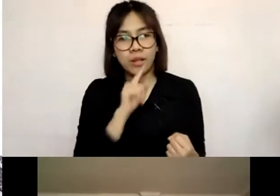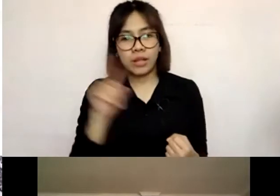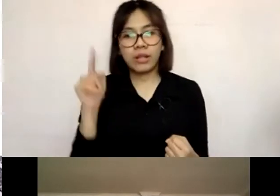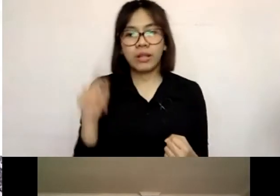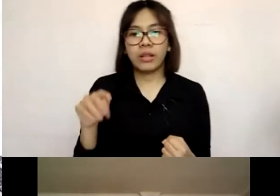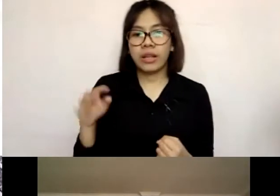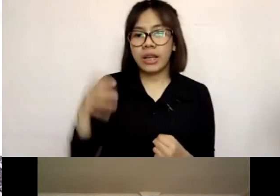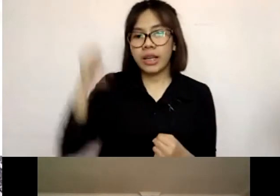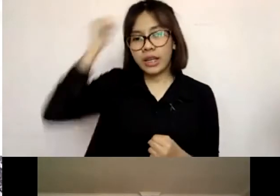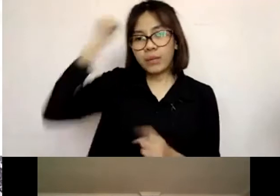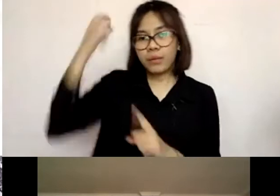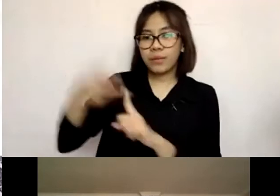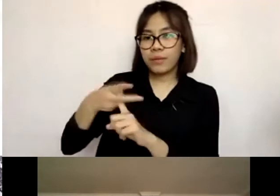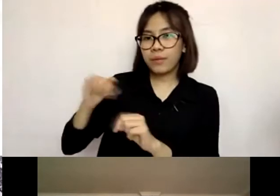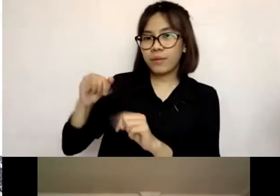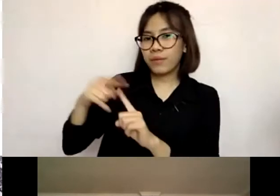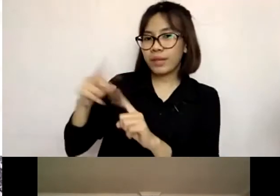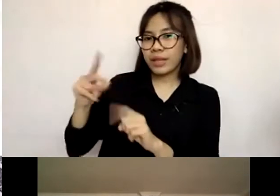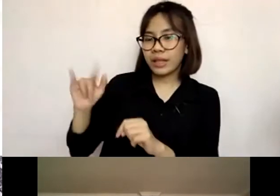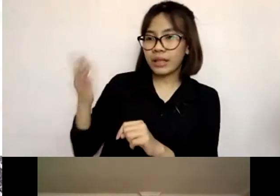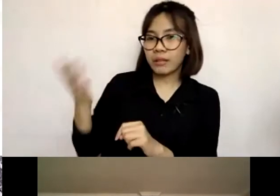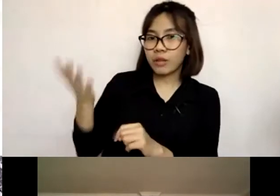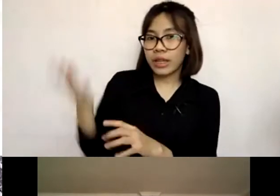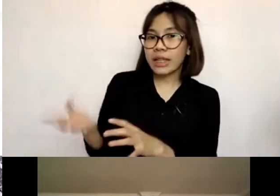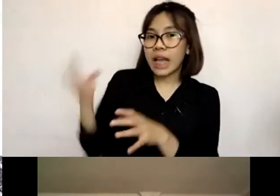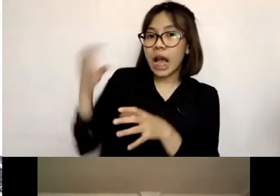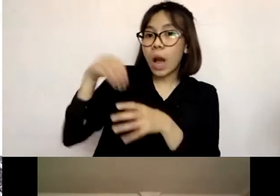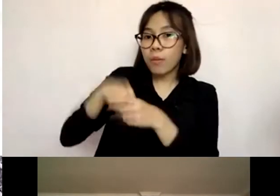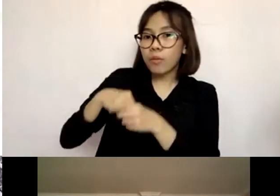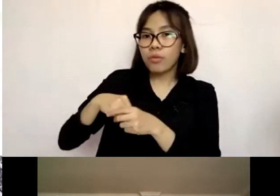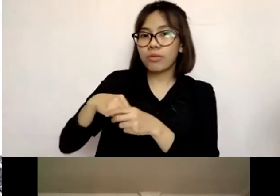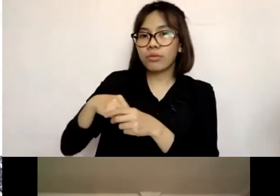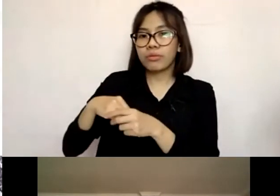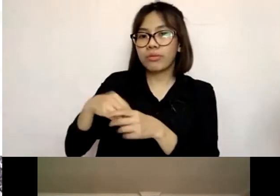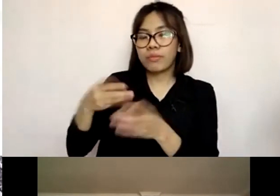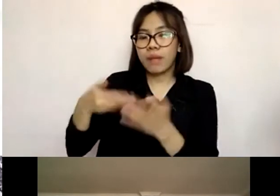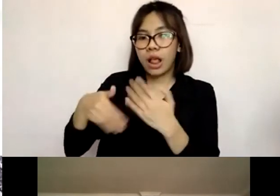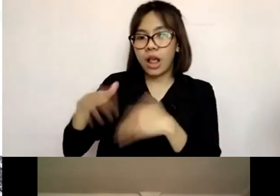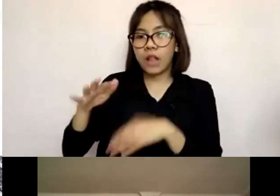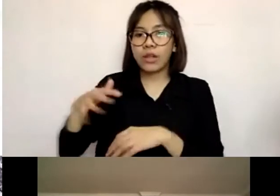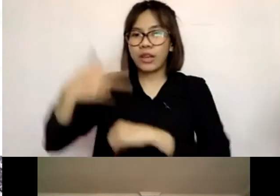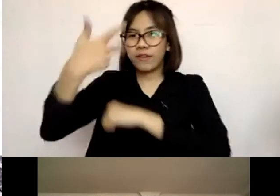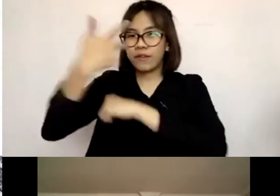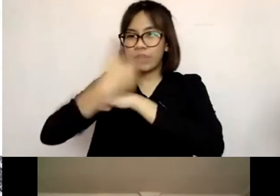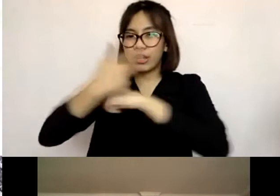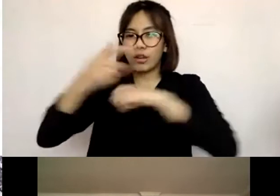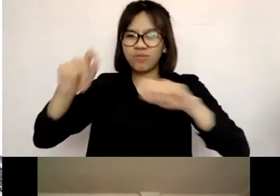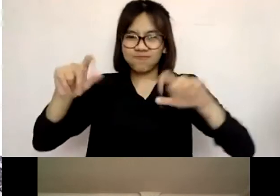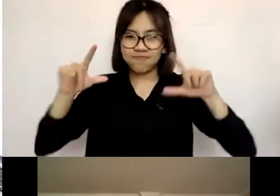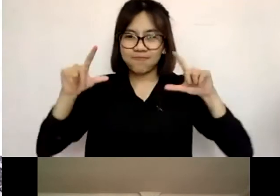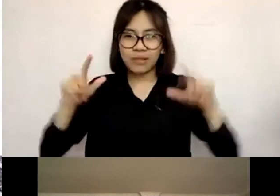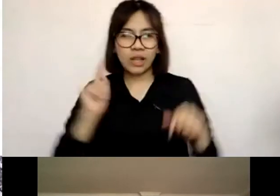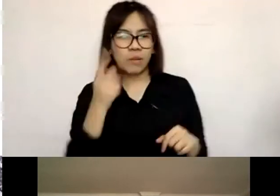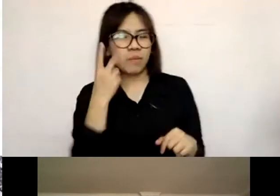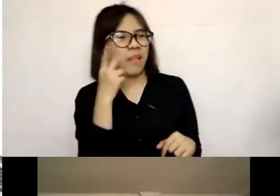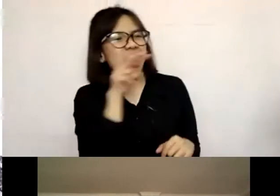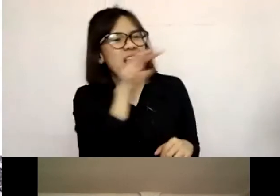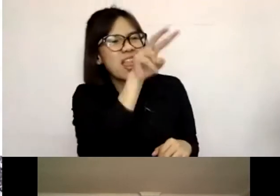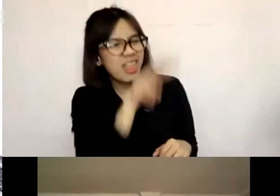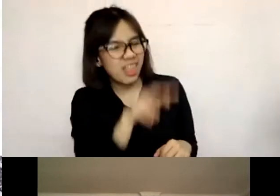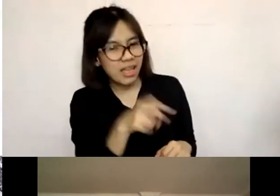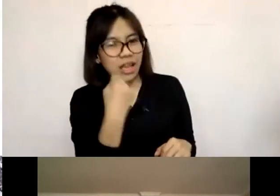Fitri juga nanti mungkin bisa bergabung dengan kami melalui tayangan kameranya ya, Bu ya. Saya sih belum bisa melihat Ibu di